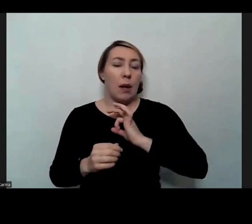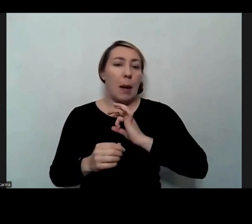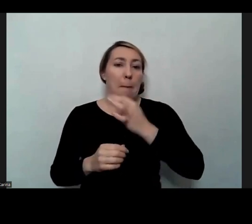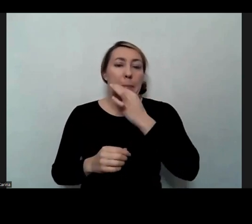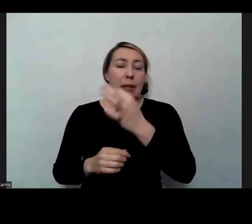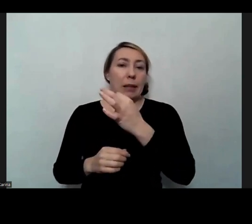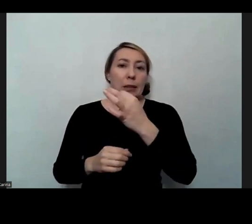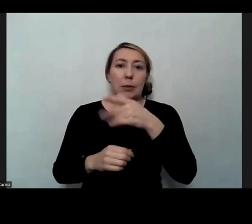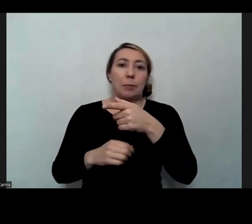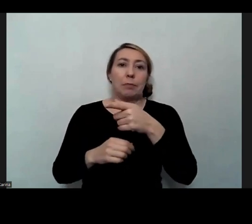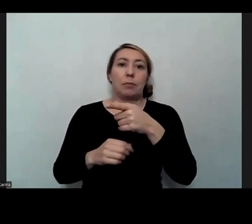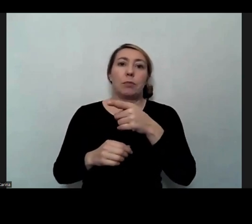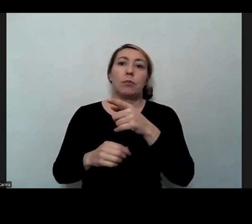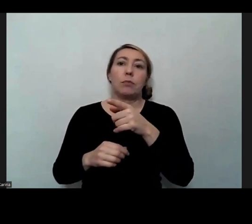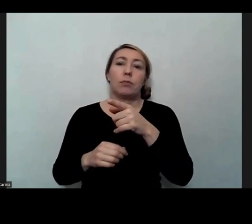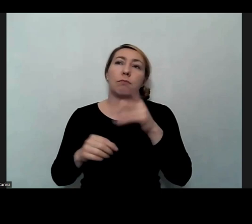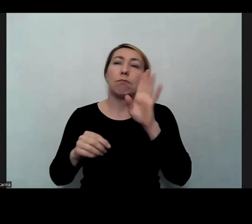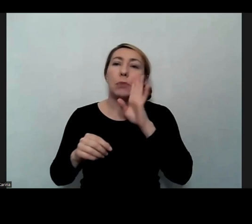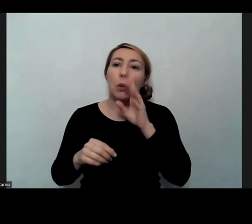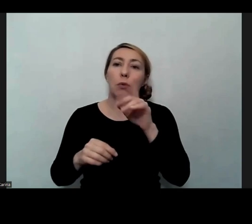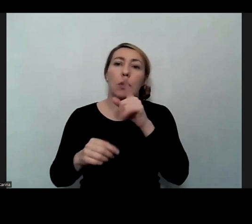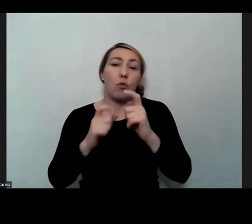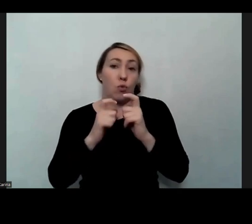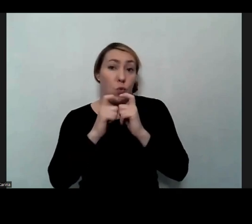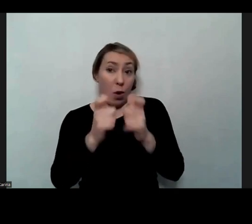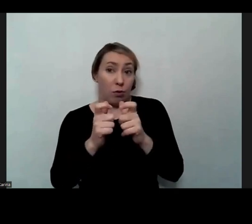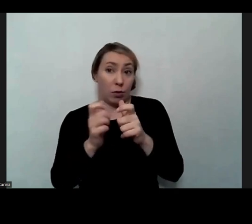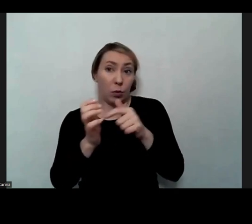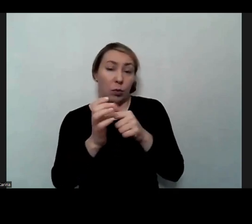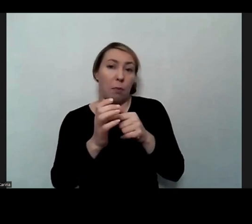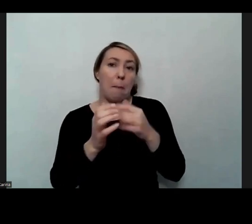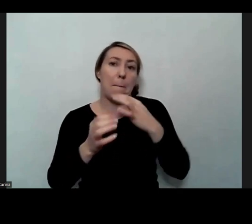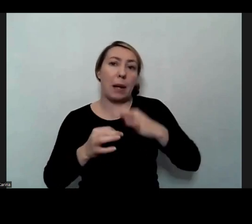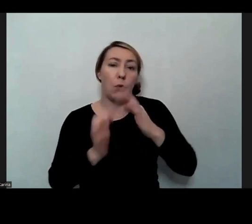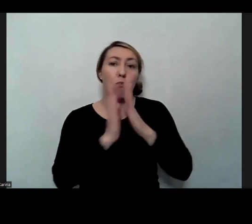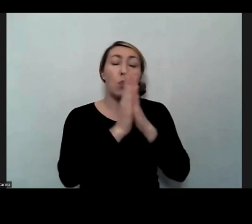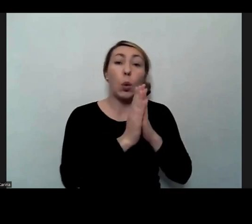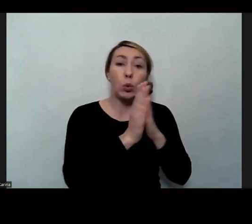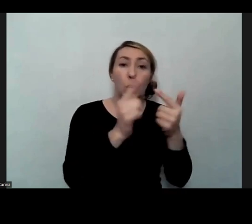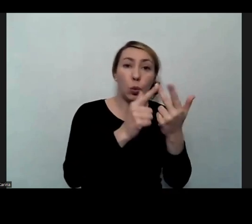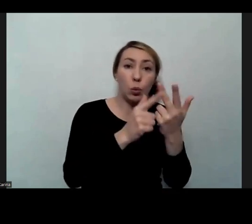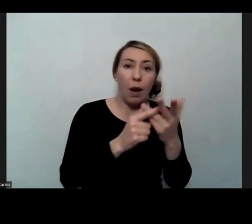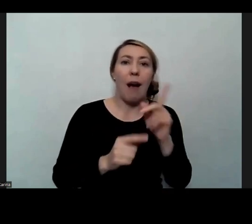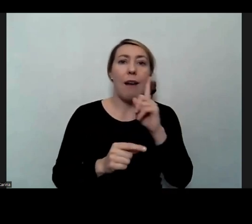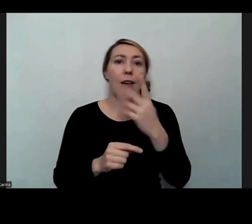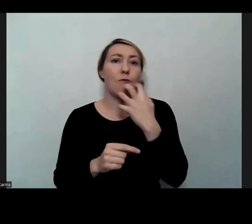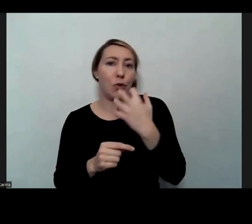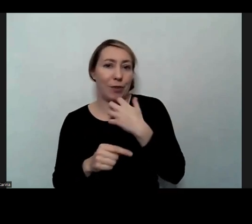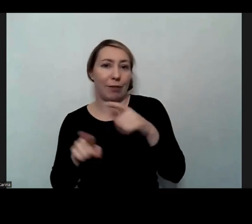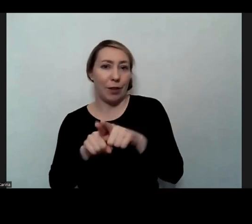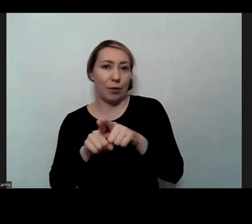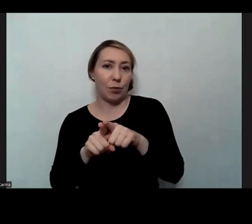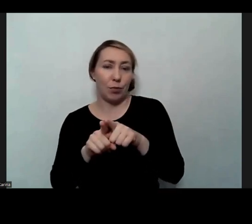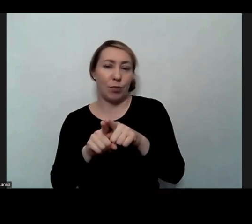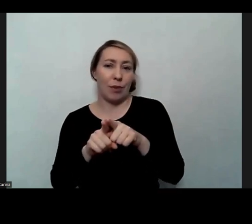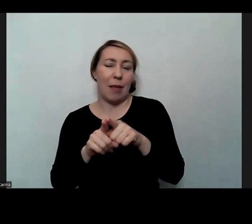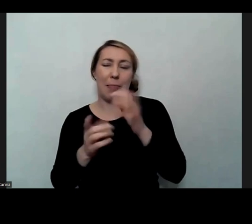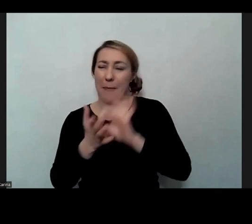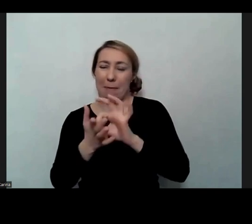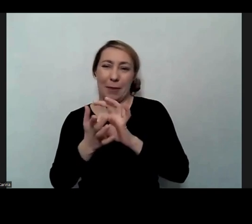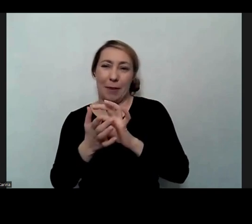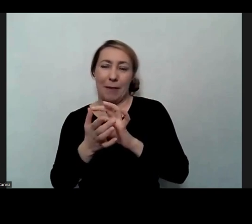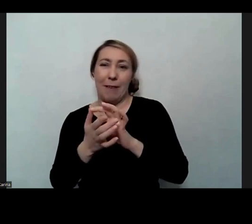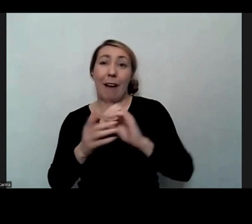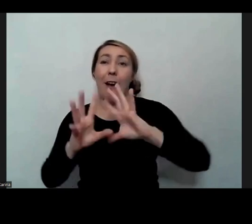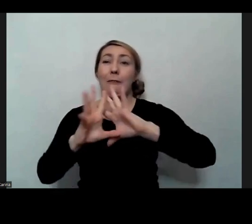mierze na to, o co panie prosiłyście, zgłaszając się na to webinarium, ale tak jak już mówiłam wcześniej, nie sądzę, żebym wykorzystała i wyczerpała wszystkie,